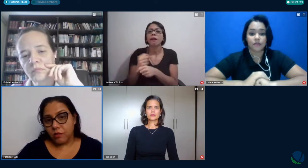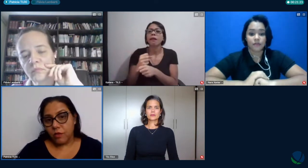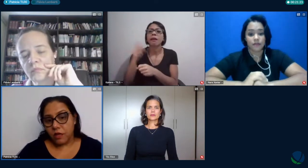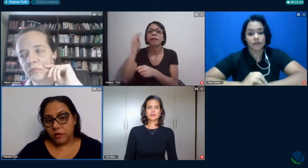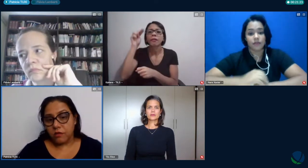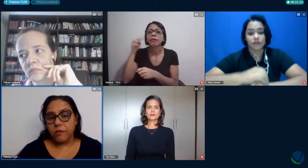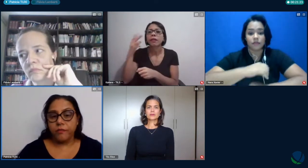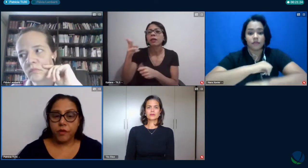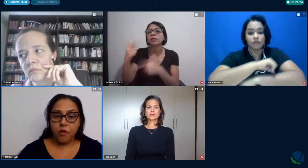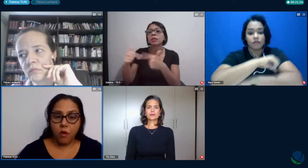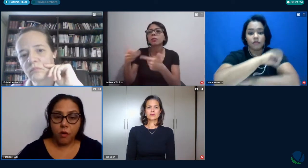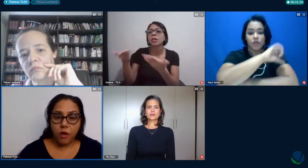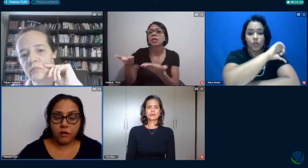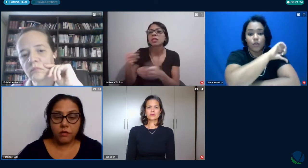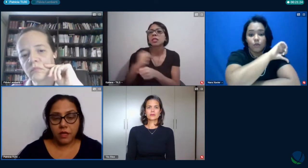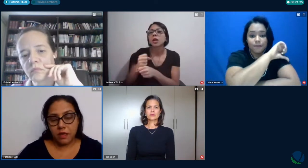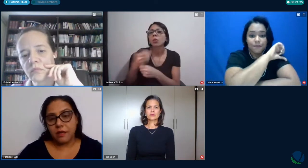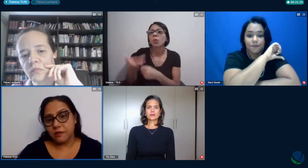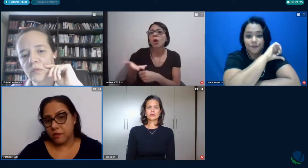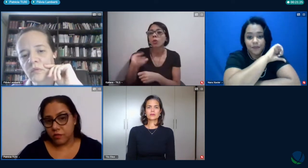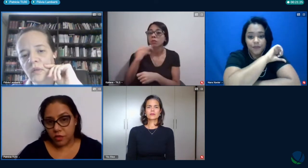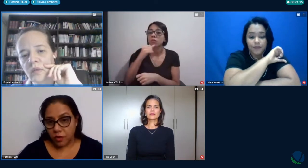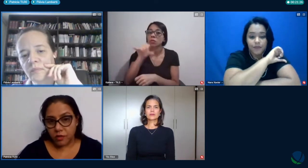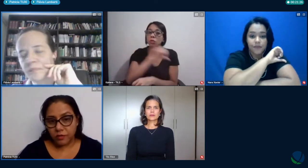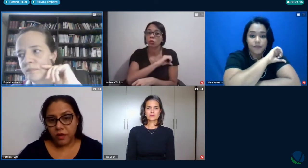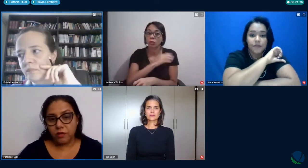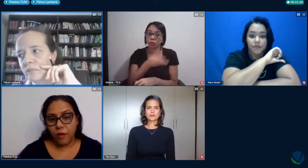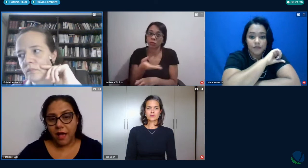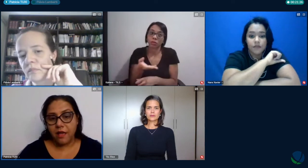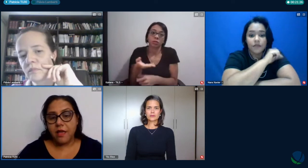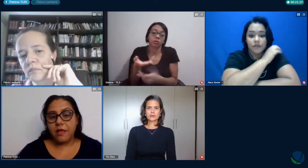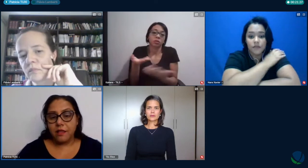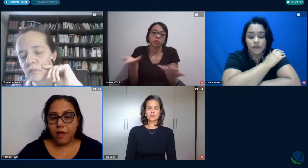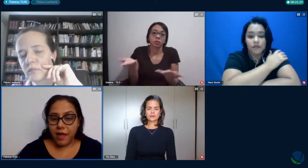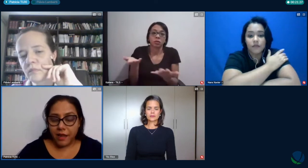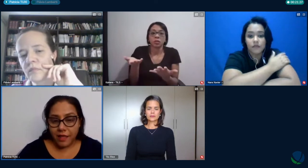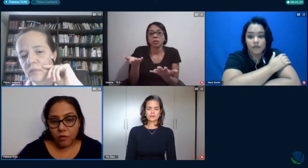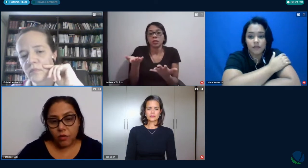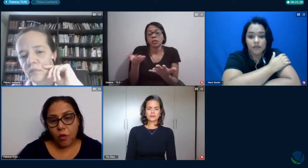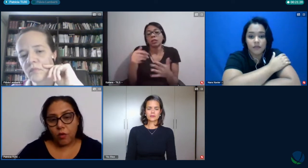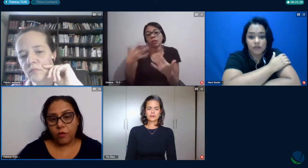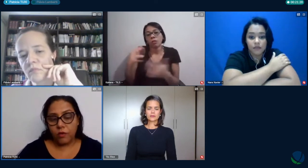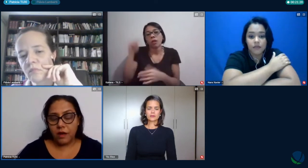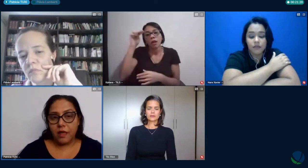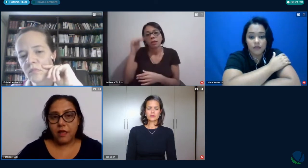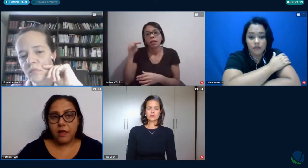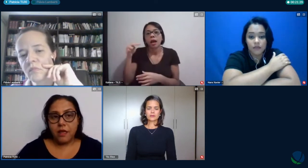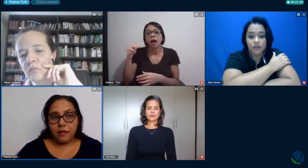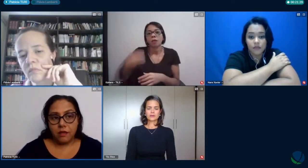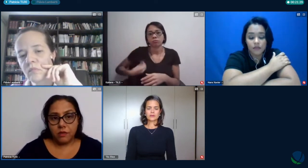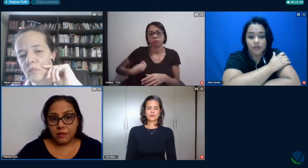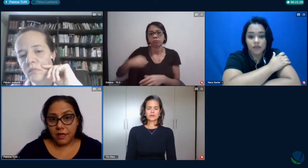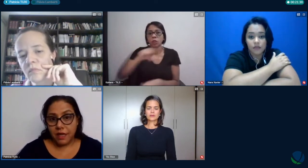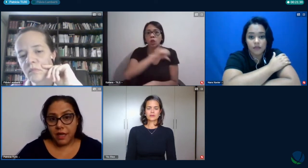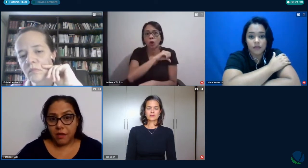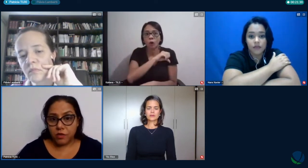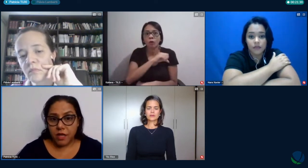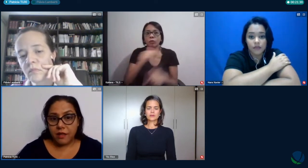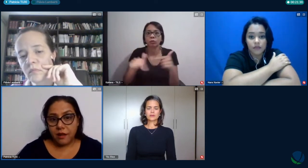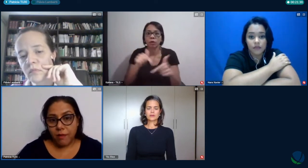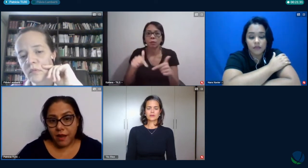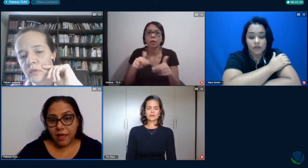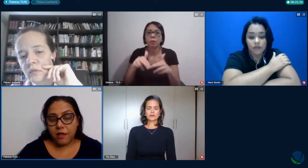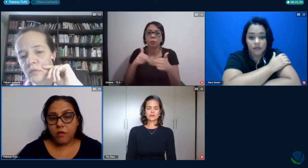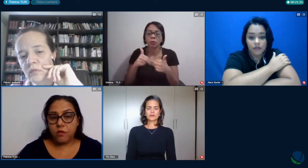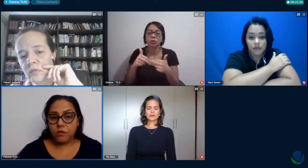Nara está atuando? Qual é o ano que, se um de nós for atuar? Então, a Nara está no nono, né? Então, assim, eu